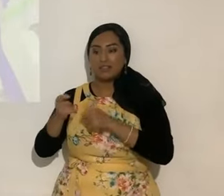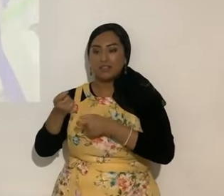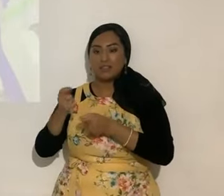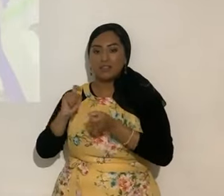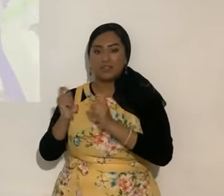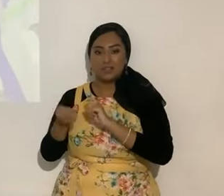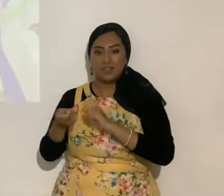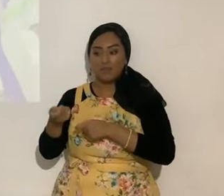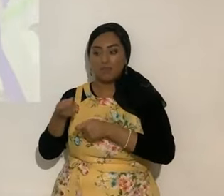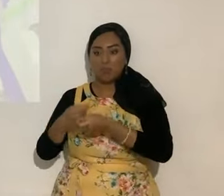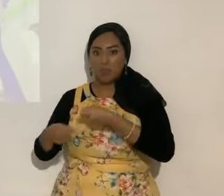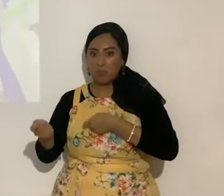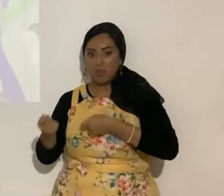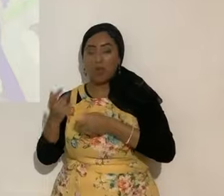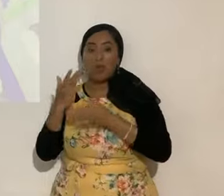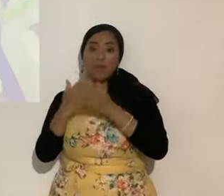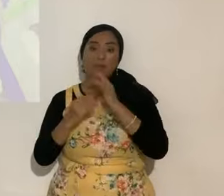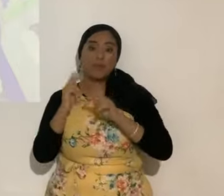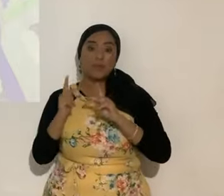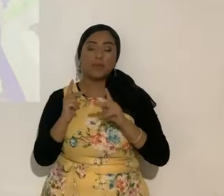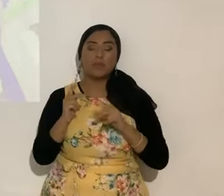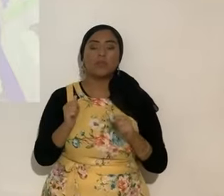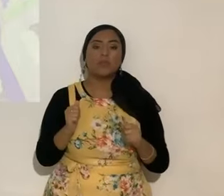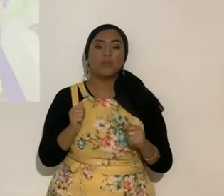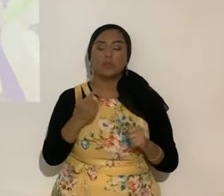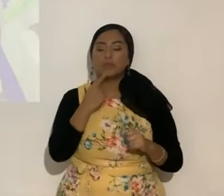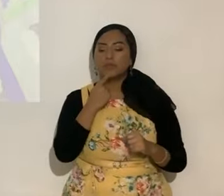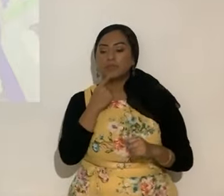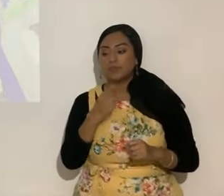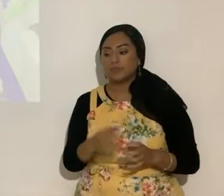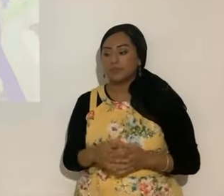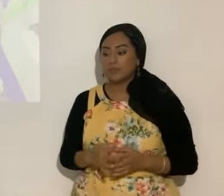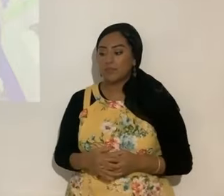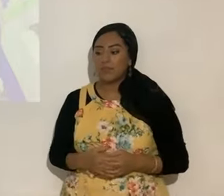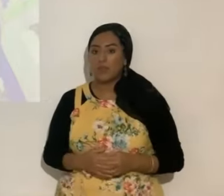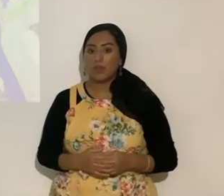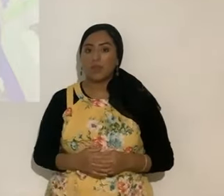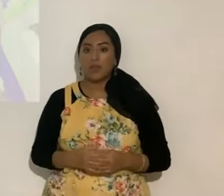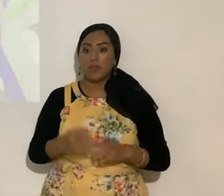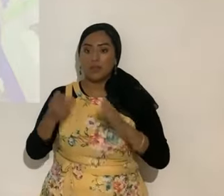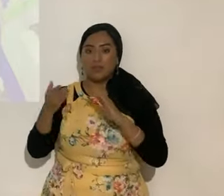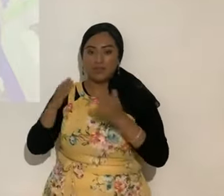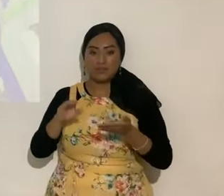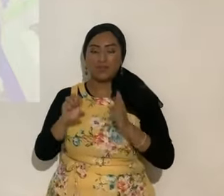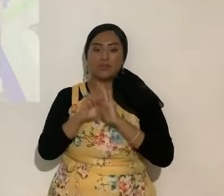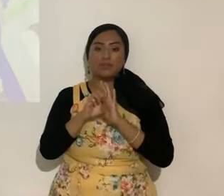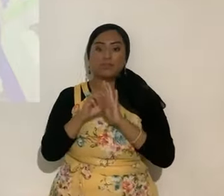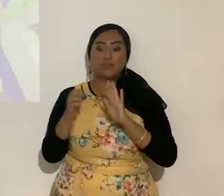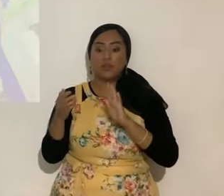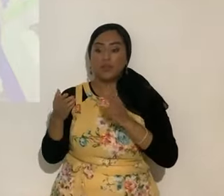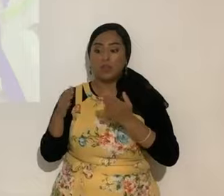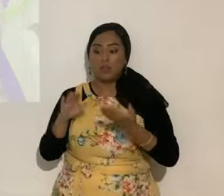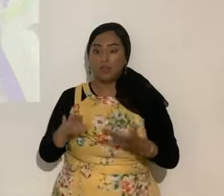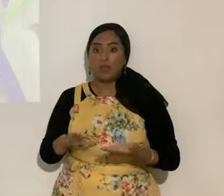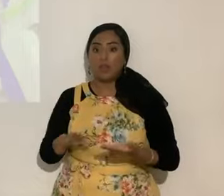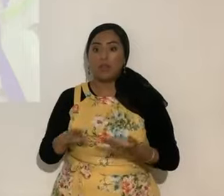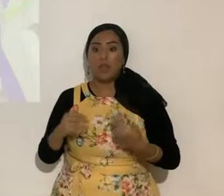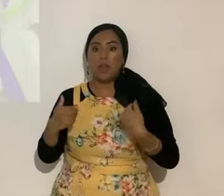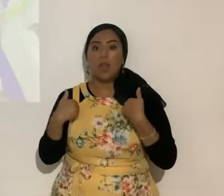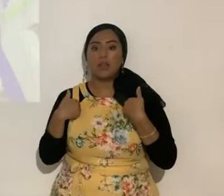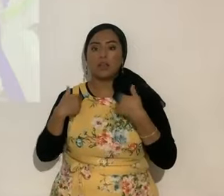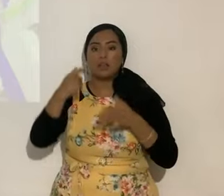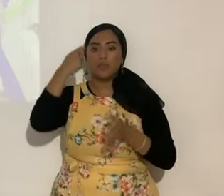de. Entonces, hay gente que chantajea y que dice que la muerte, por ejemplo, tiene un